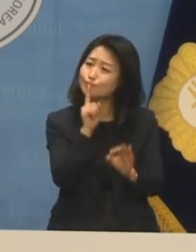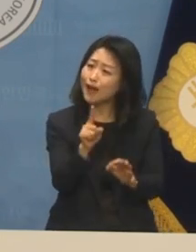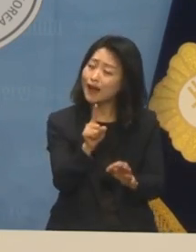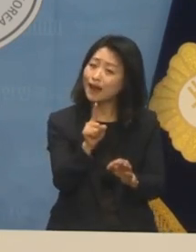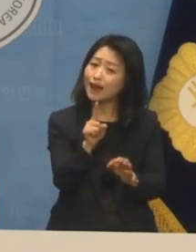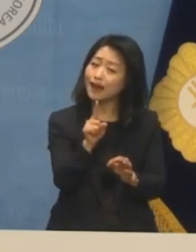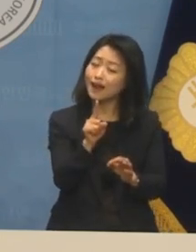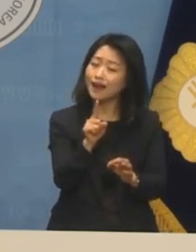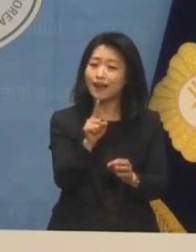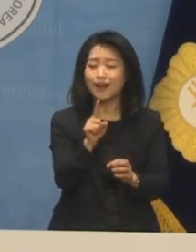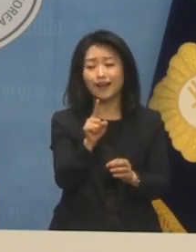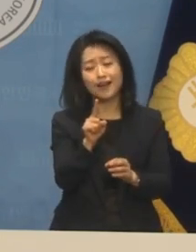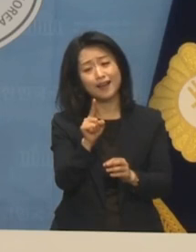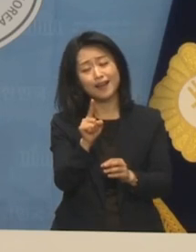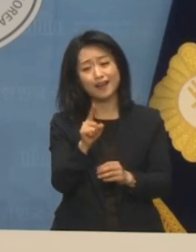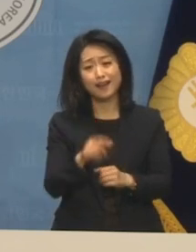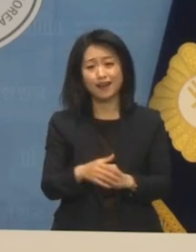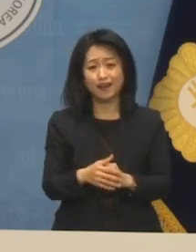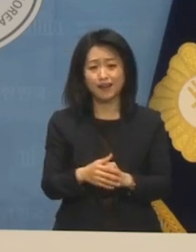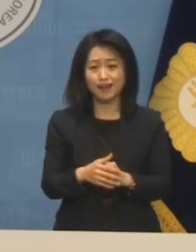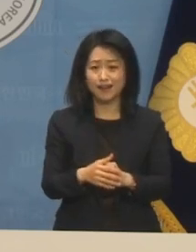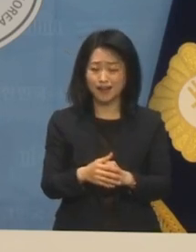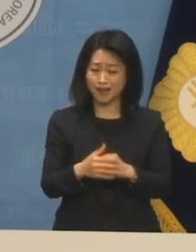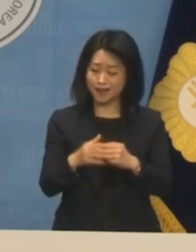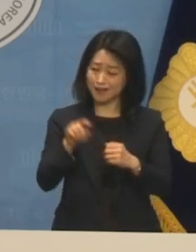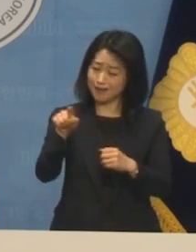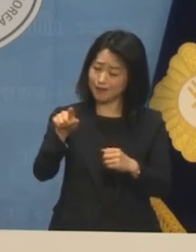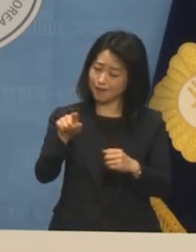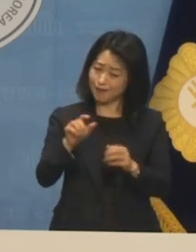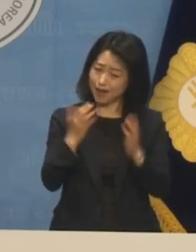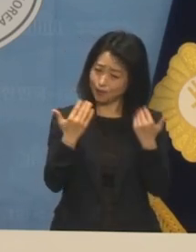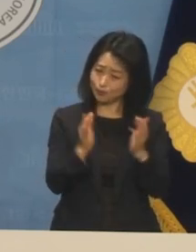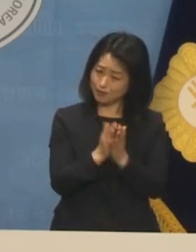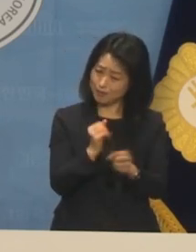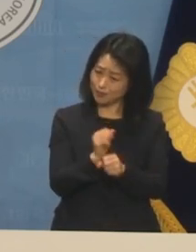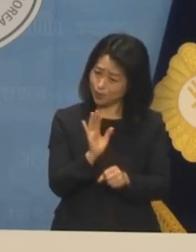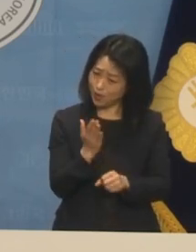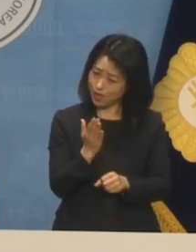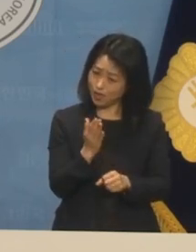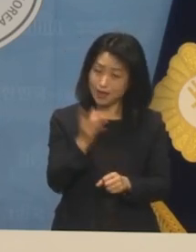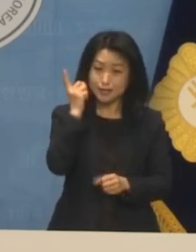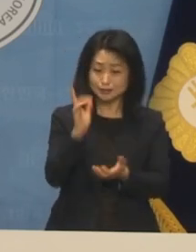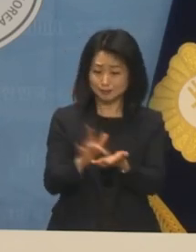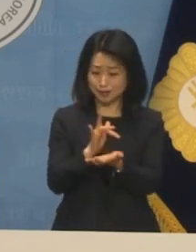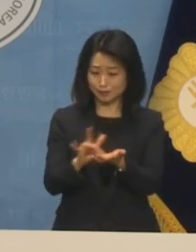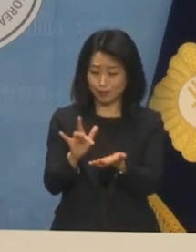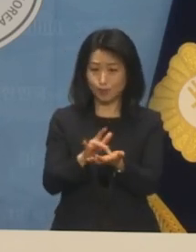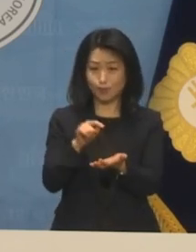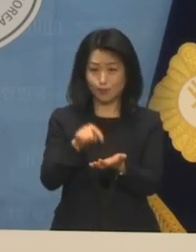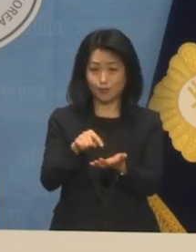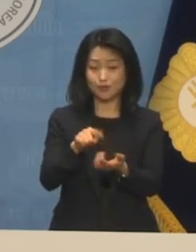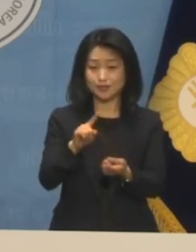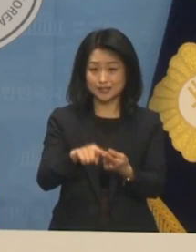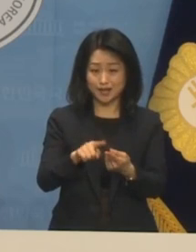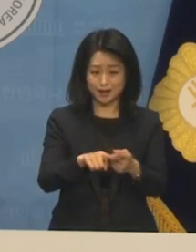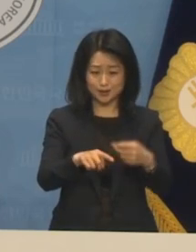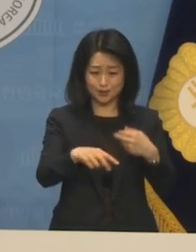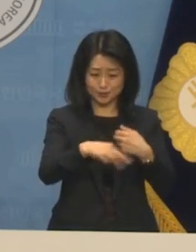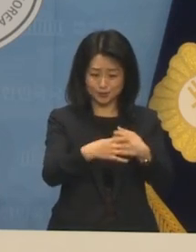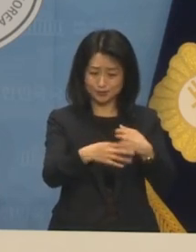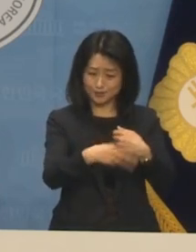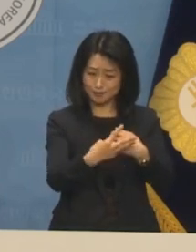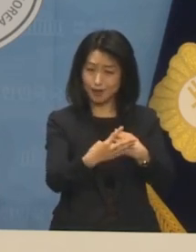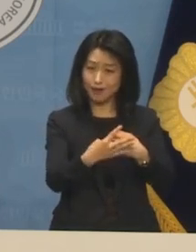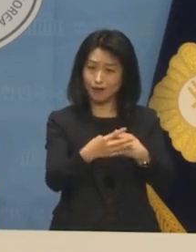에듀테크 교육 프로그램이 어떻게 교과서가 된다는 거지? 지금도 스마트폰과 스마트 기기로 문제인데 초등 3, 4학년까지 해야